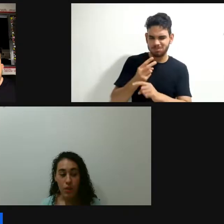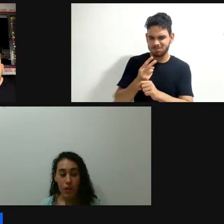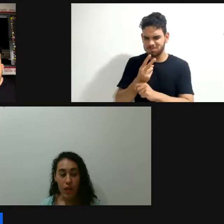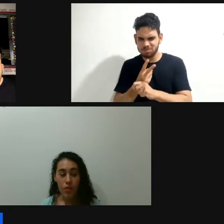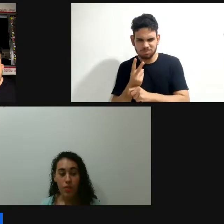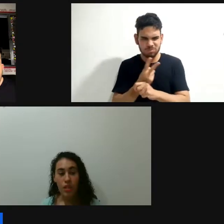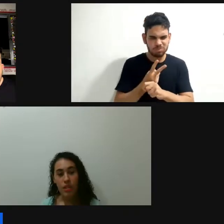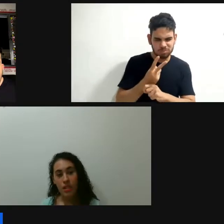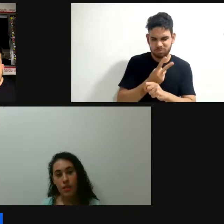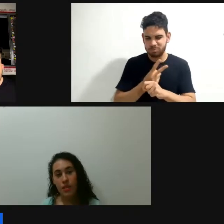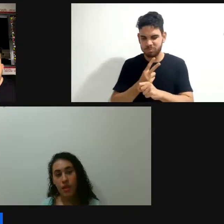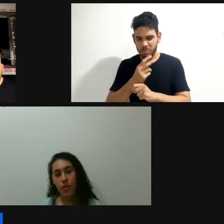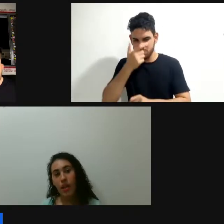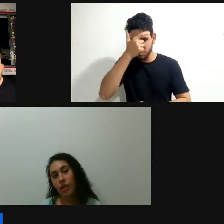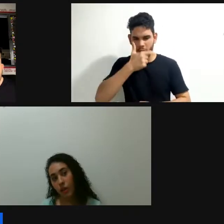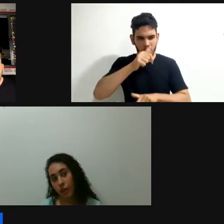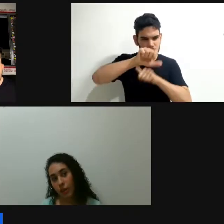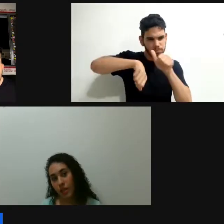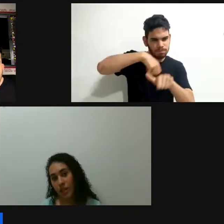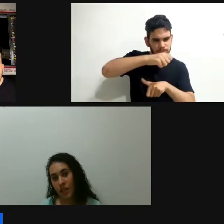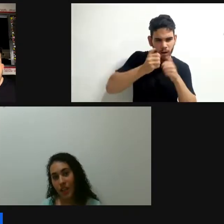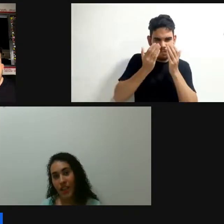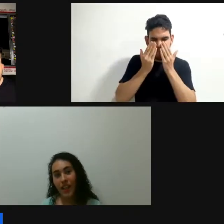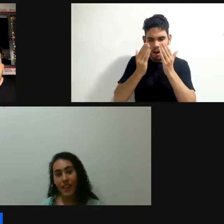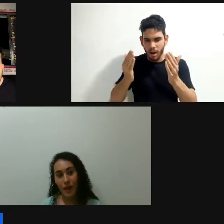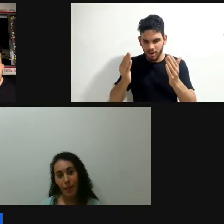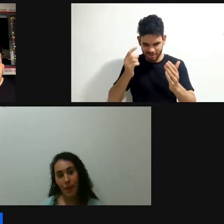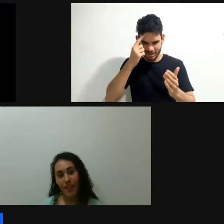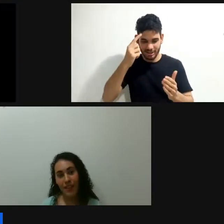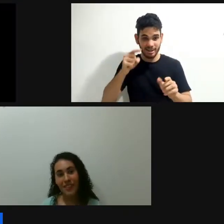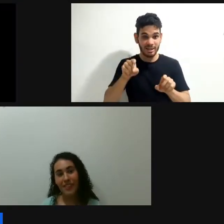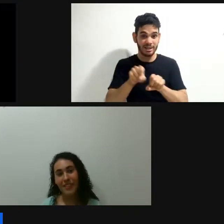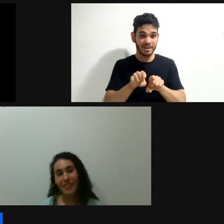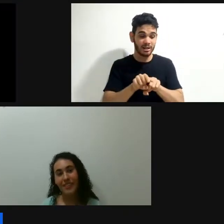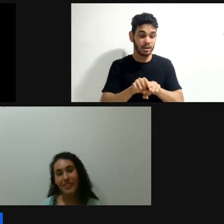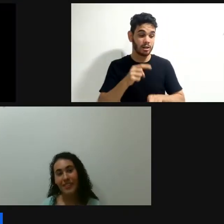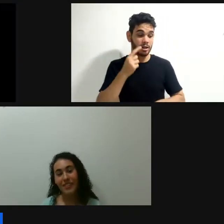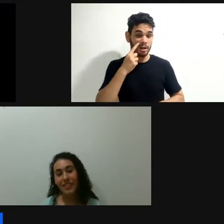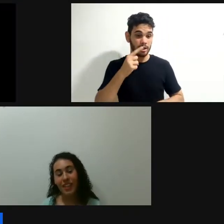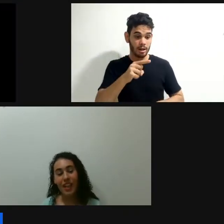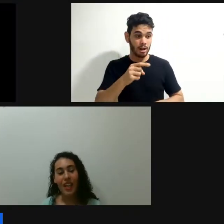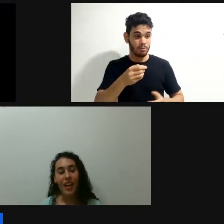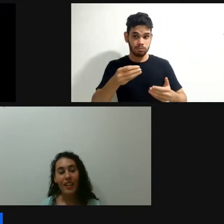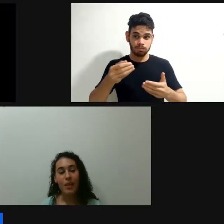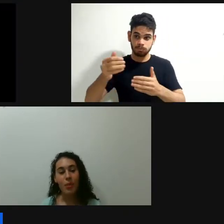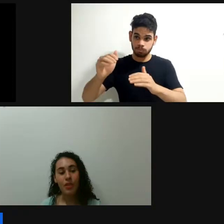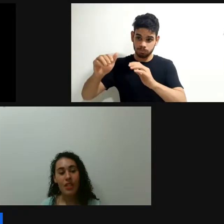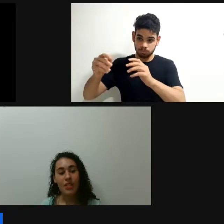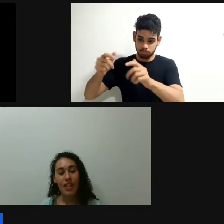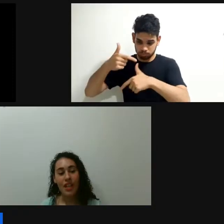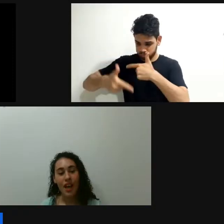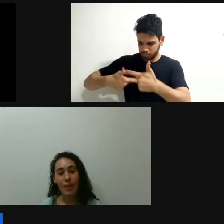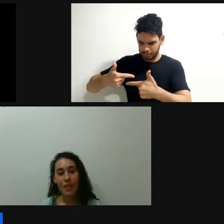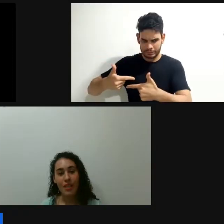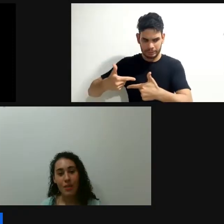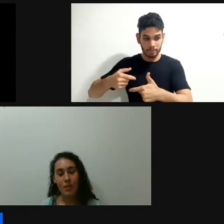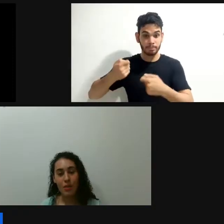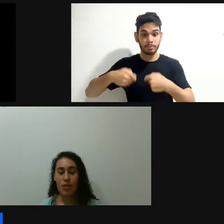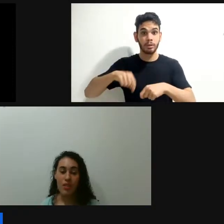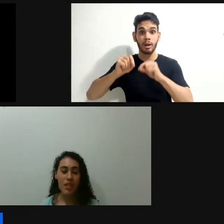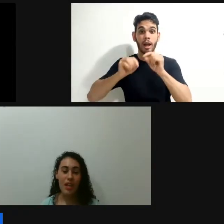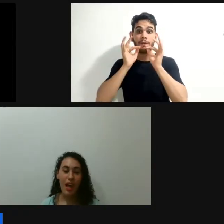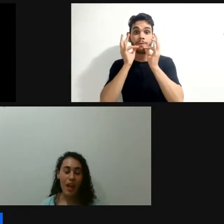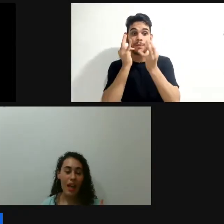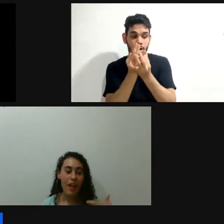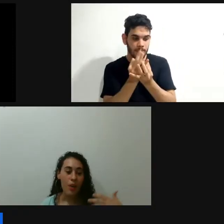E, no caso, durante essa missão, ele adota uma menininha que ela é telepata. Ela tem poder de ler a mente das